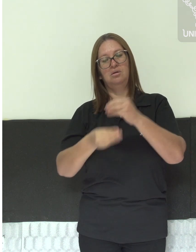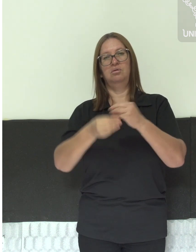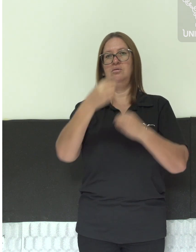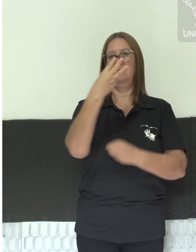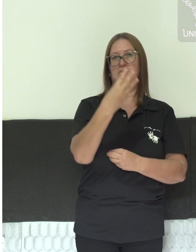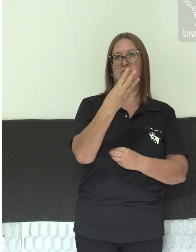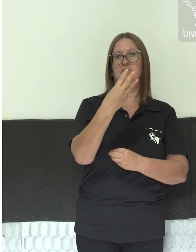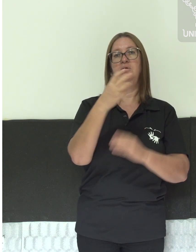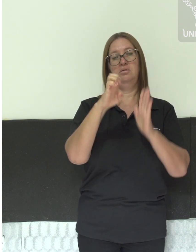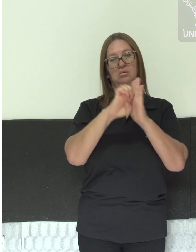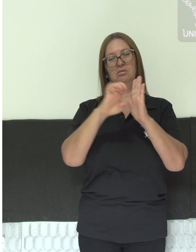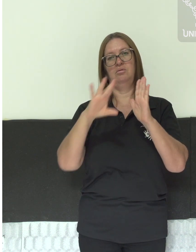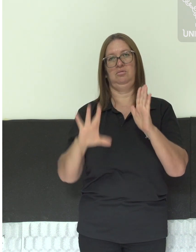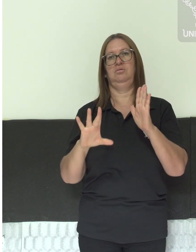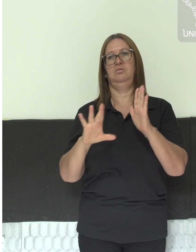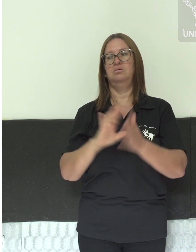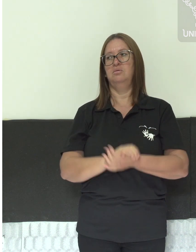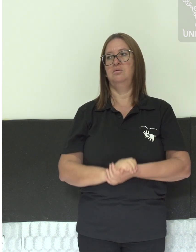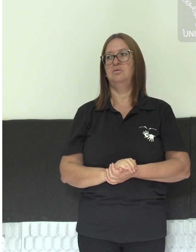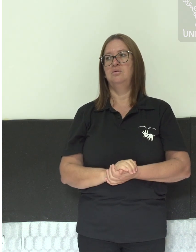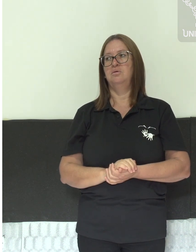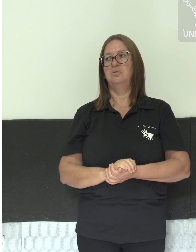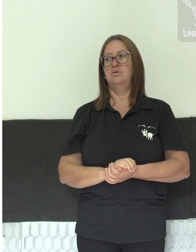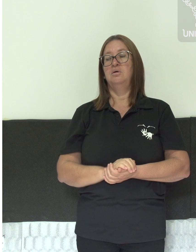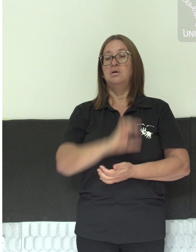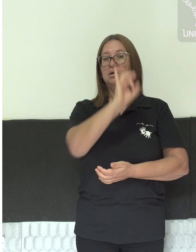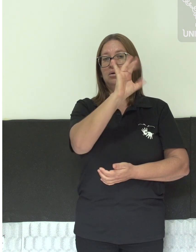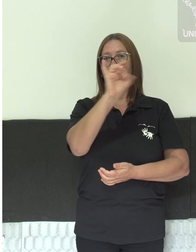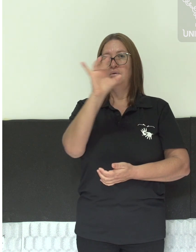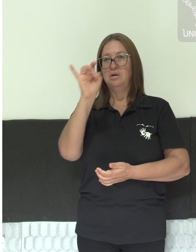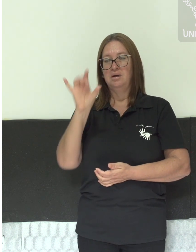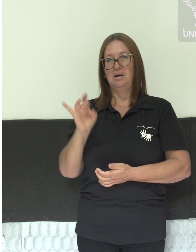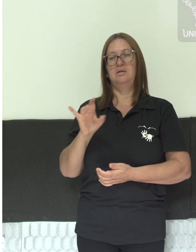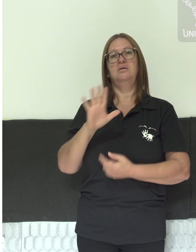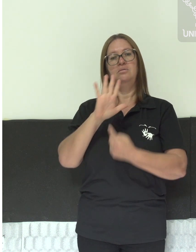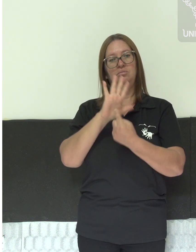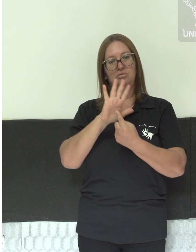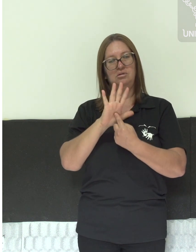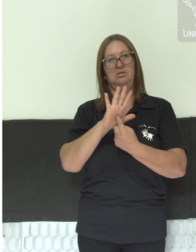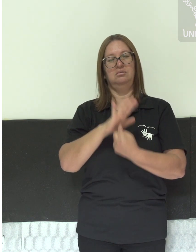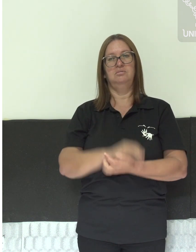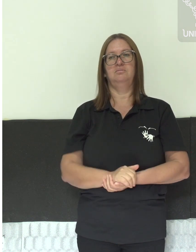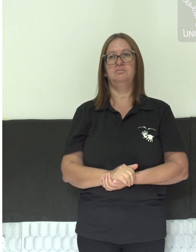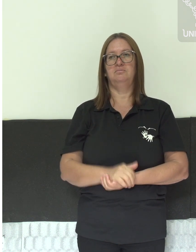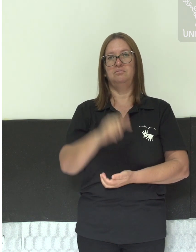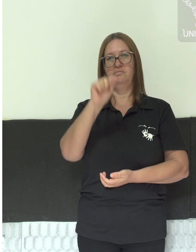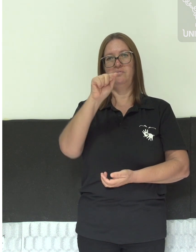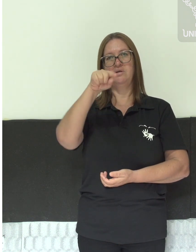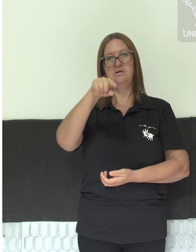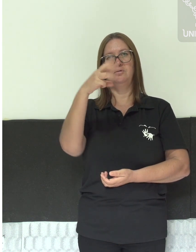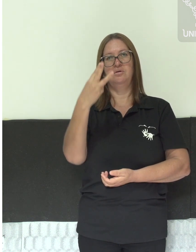3 do presente edital, de acordo com cada caso aplicável.